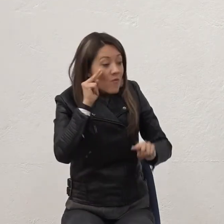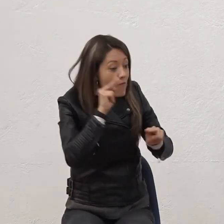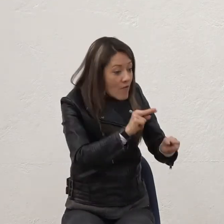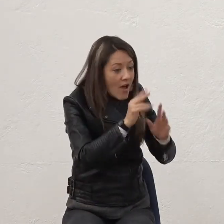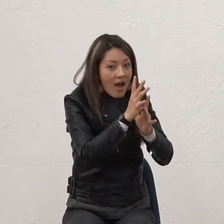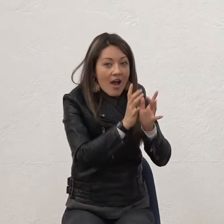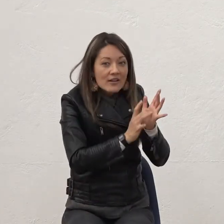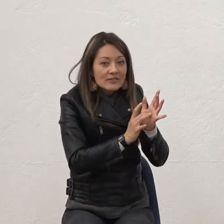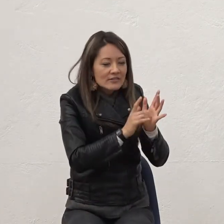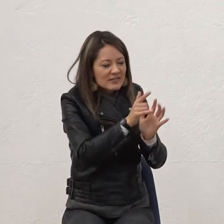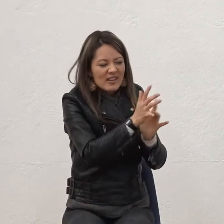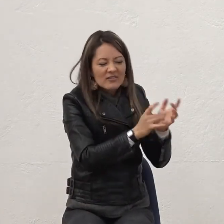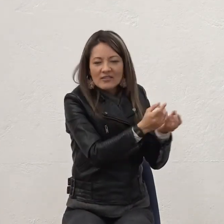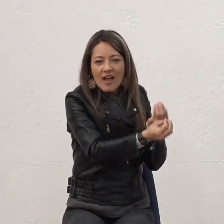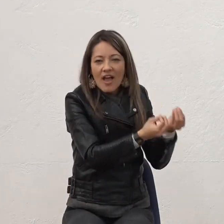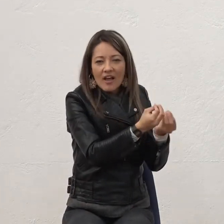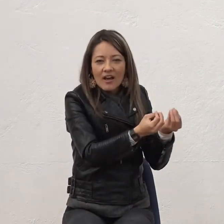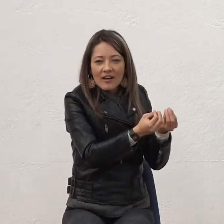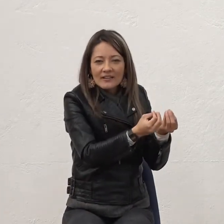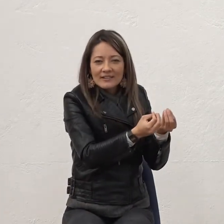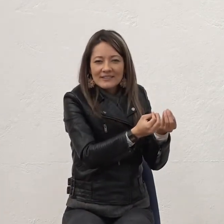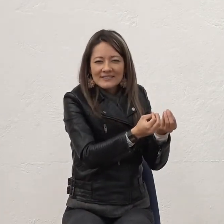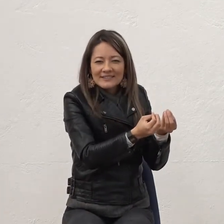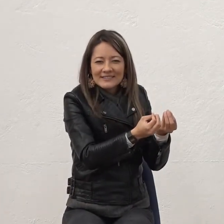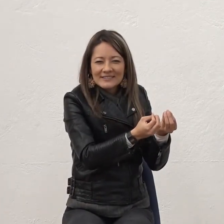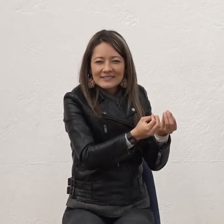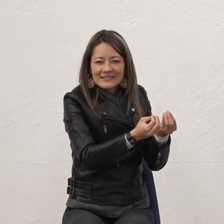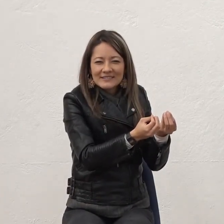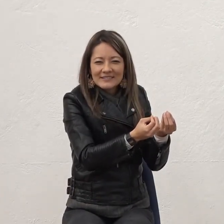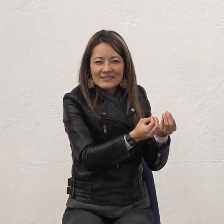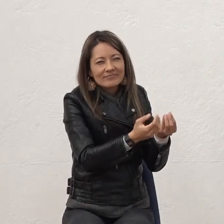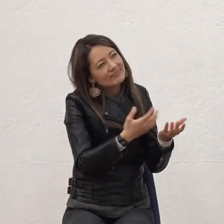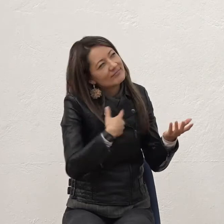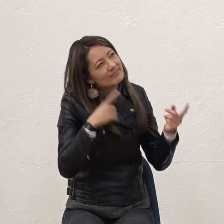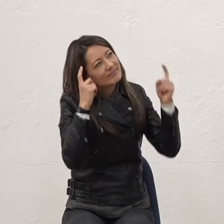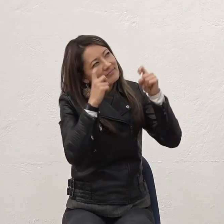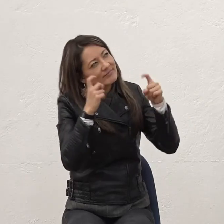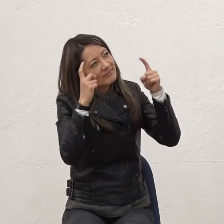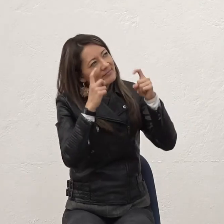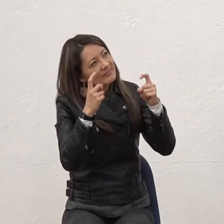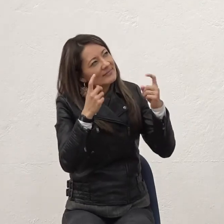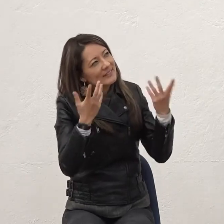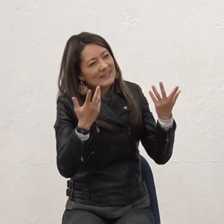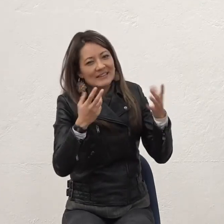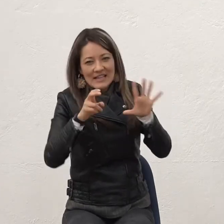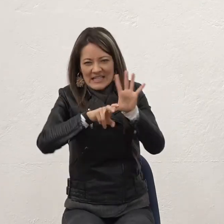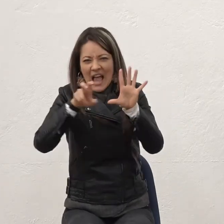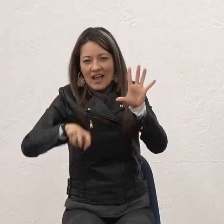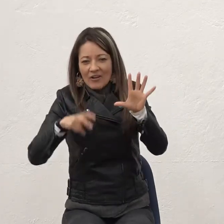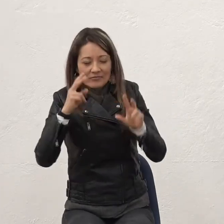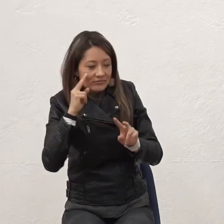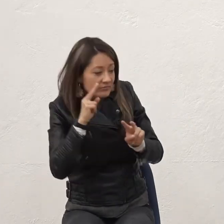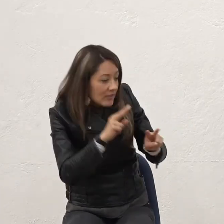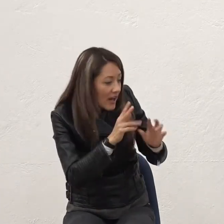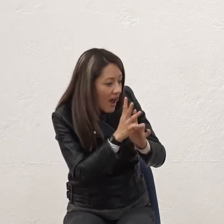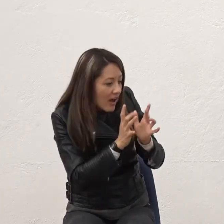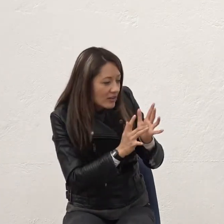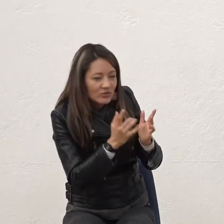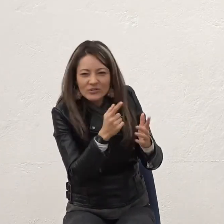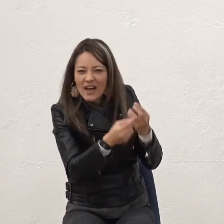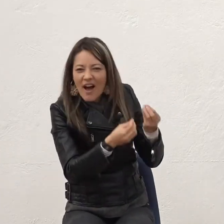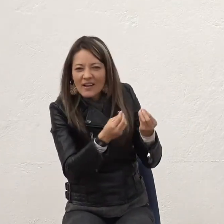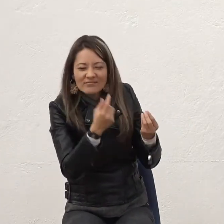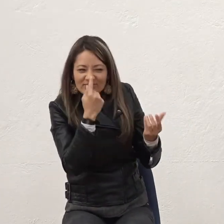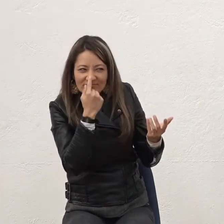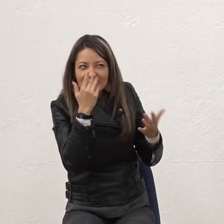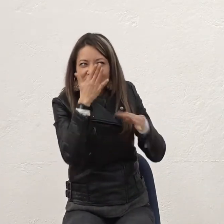¿qué pasó con Jesús? ¿Qué esperaba? Yo me ponía a pensar, ¿qué esperaba Zaqueo al ver a Jesús? ¿Qué iba a hacer